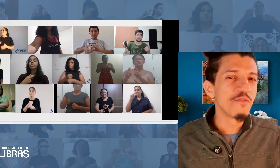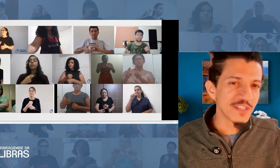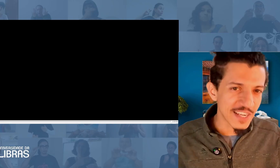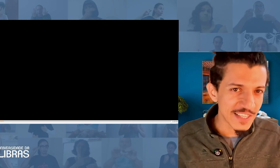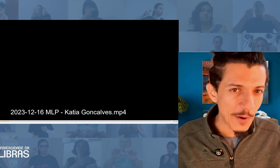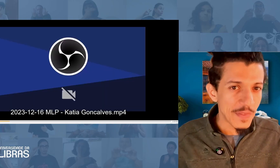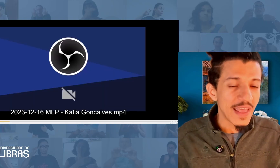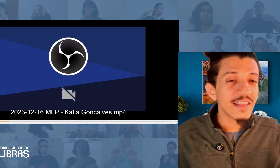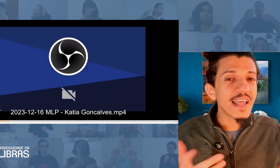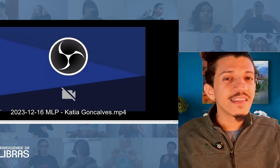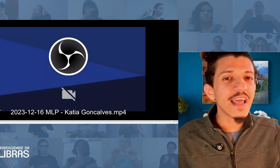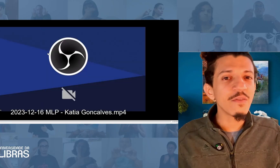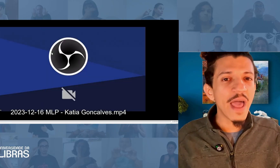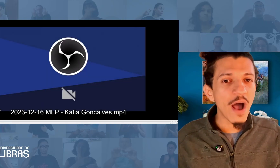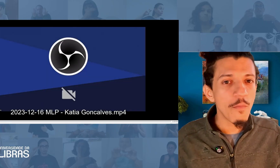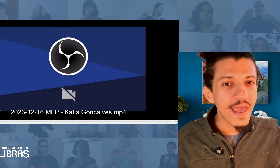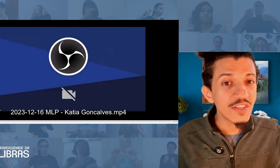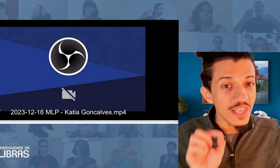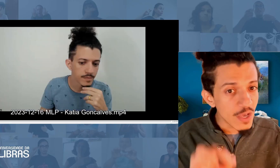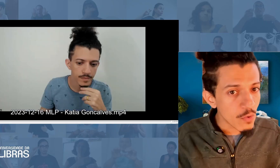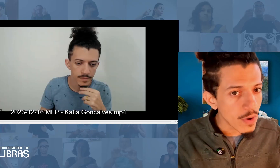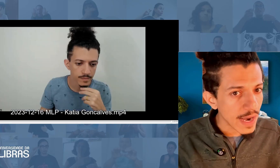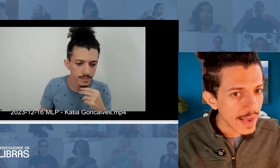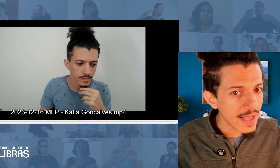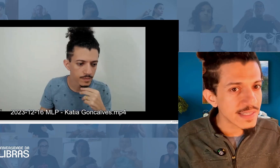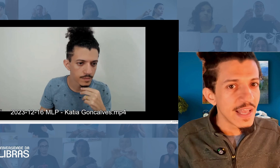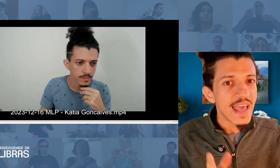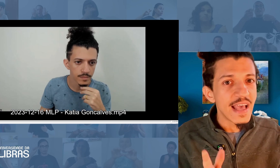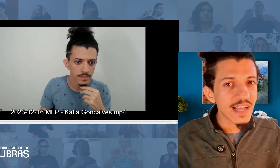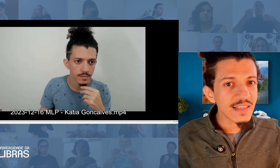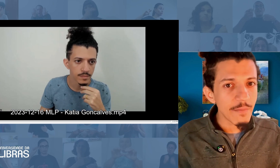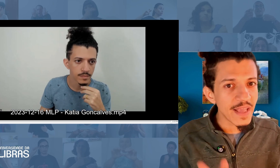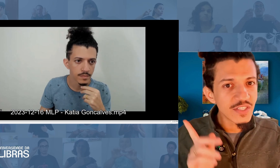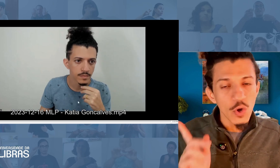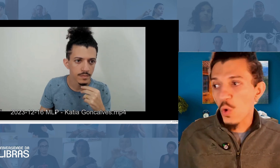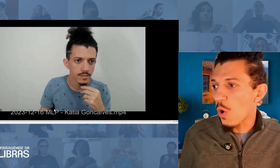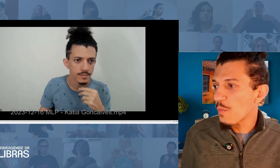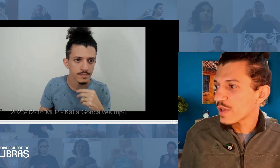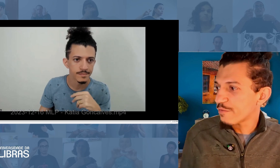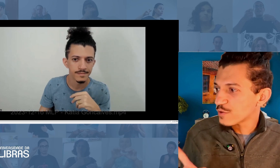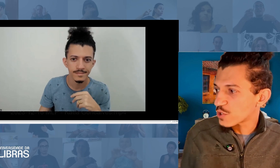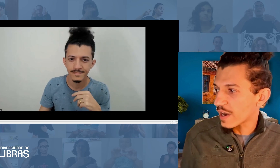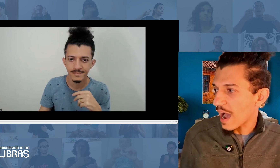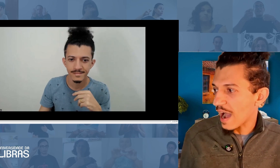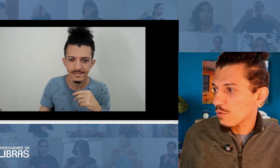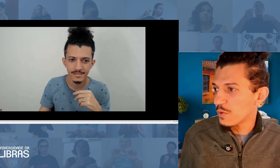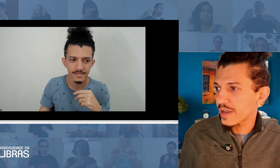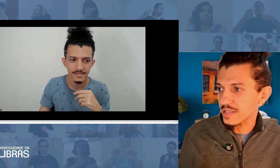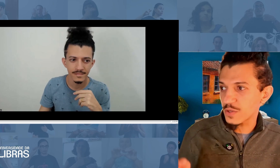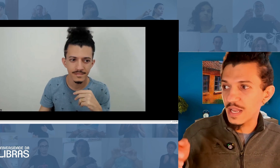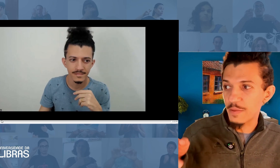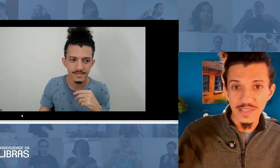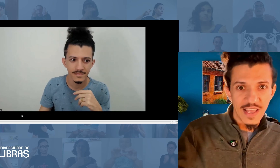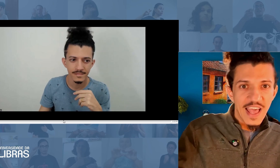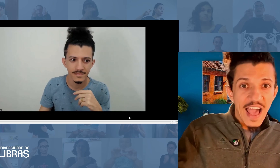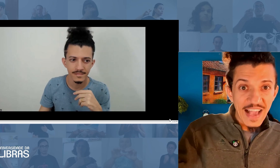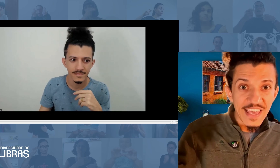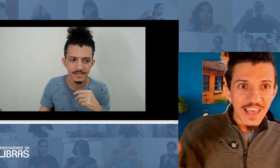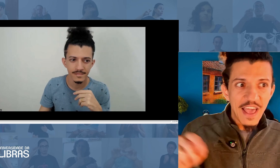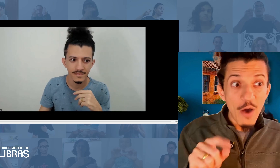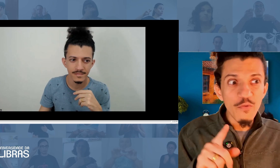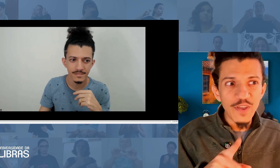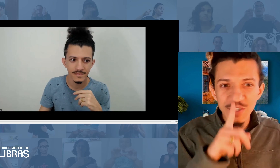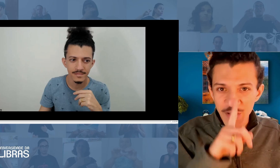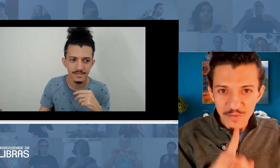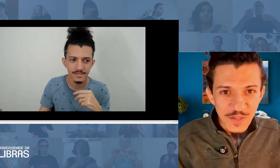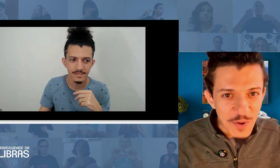sem frustração, entendendo realmente e com clareza exatamente como que funciona a comunicação em Libras. Aqui